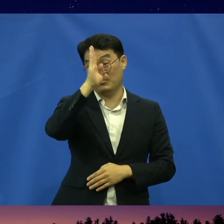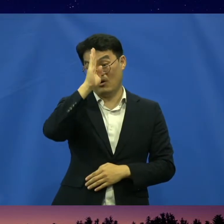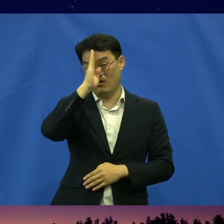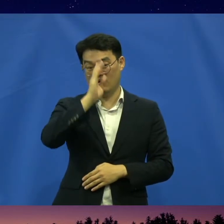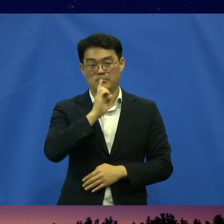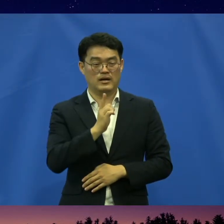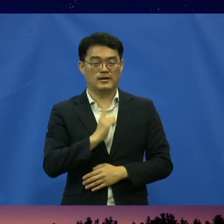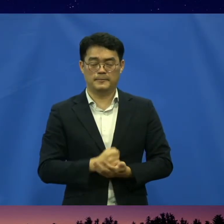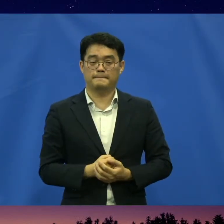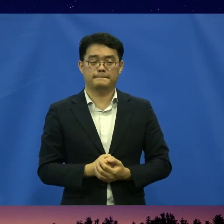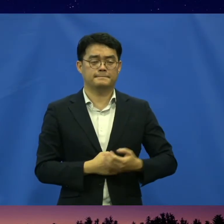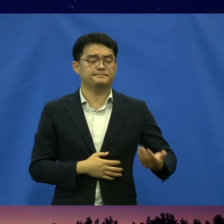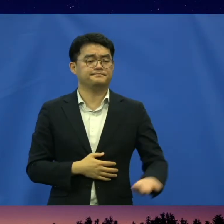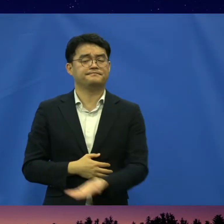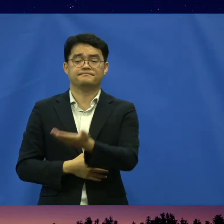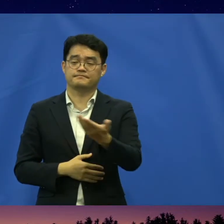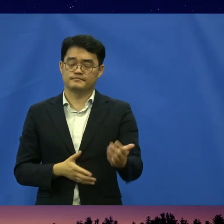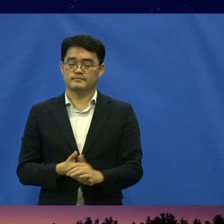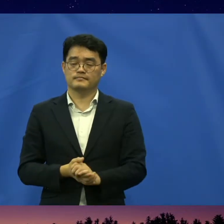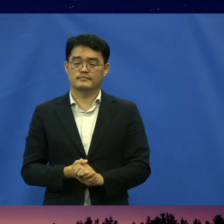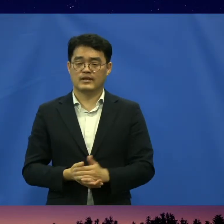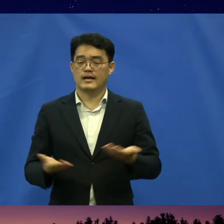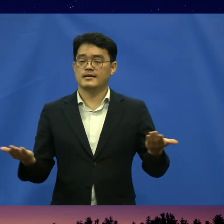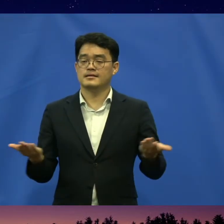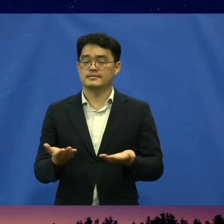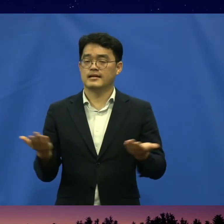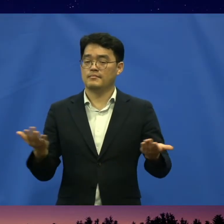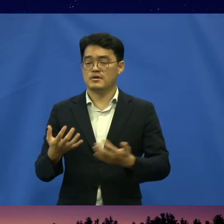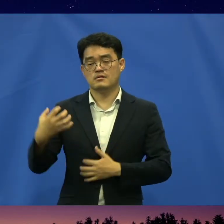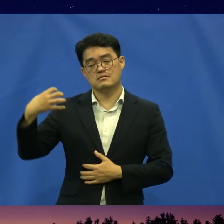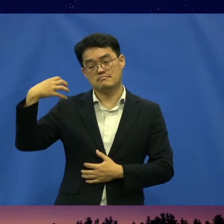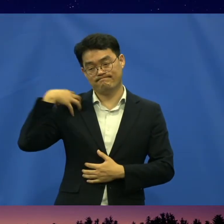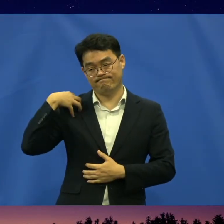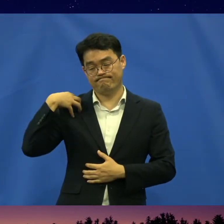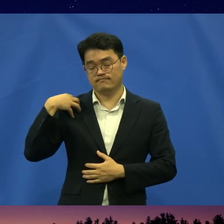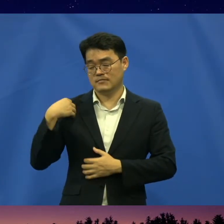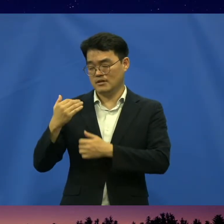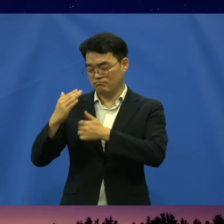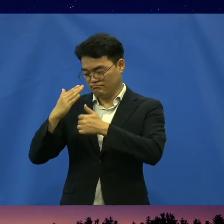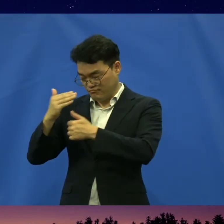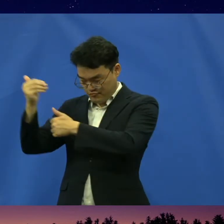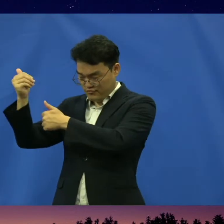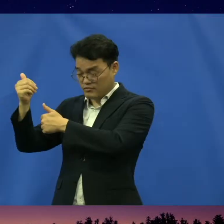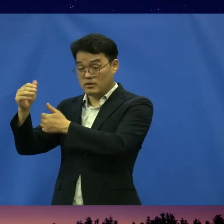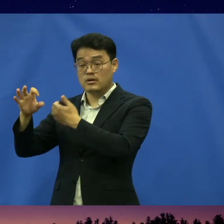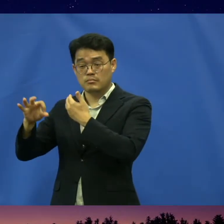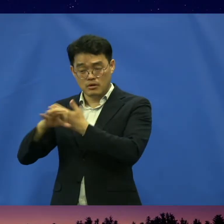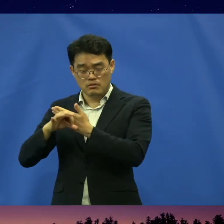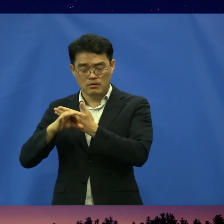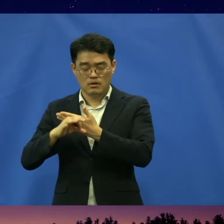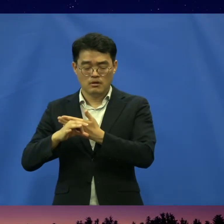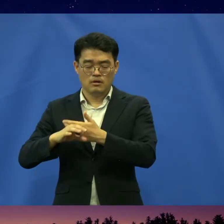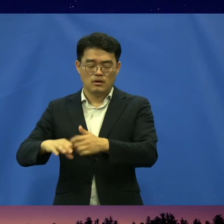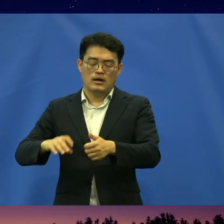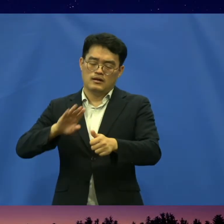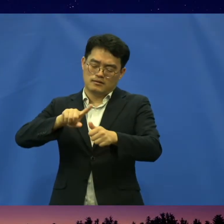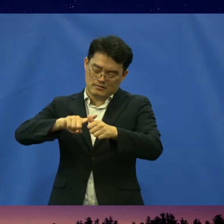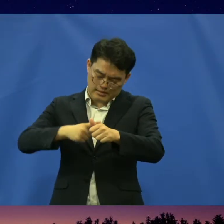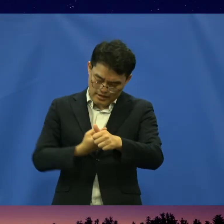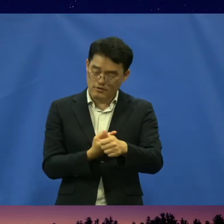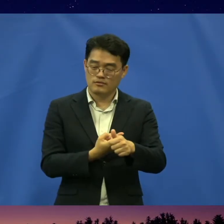여러분 사명자의 자리는요 비난의 무풍지대가 아니에요. 주를 위해서 일을 하려고 하면요 치러야 할 대가가 하나